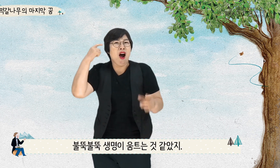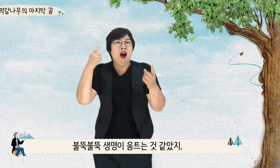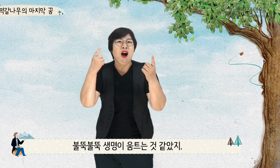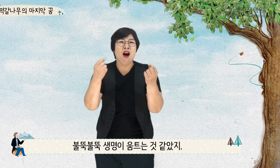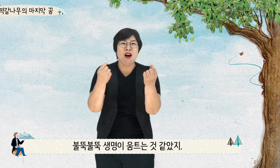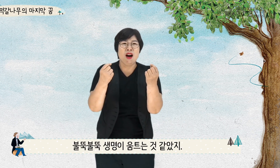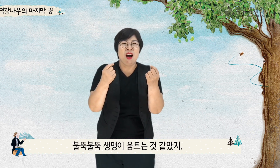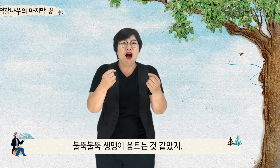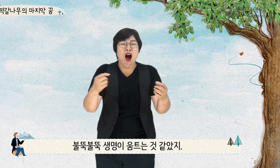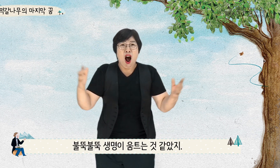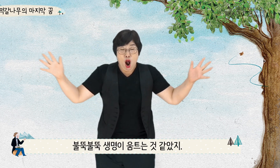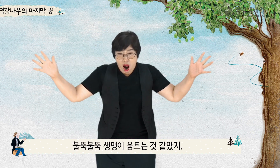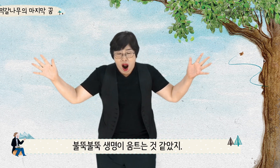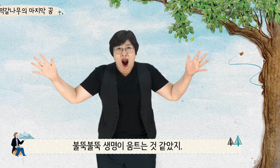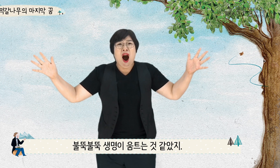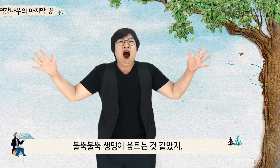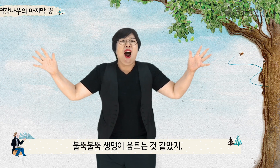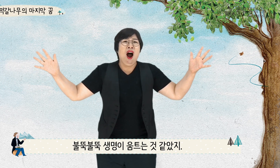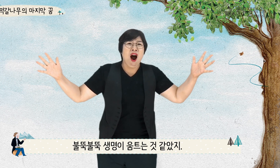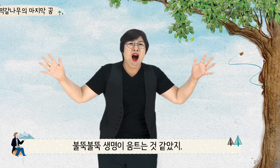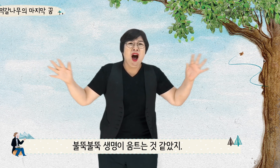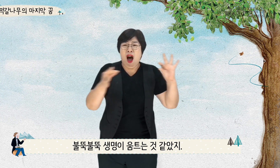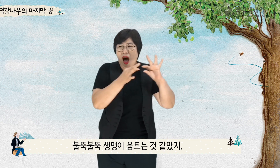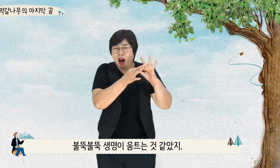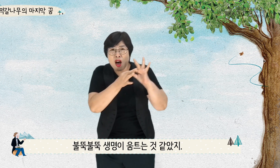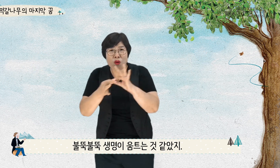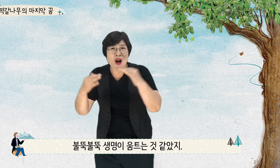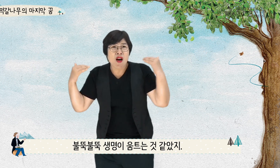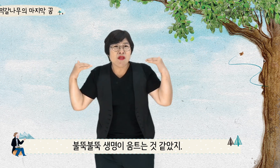불뚝불뚝 생명이 움트는 것 같았지.